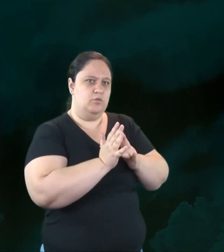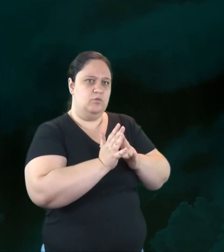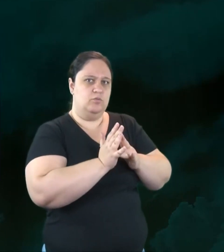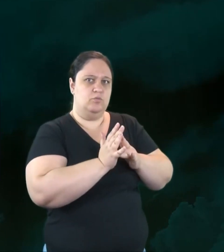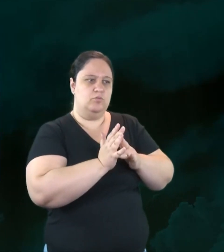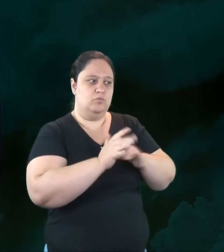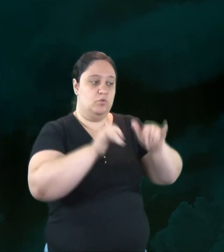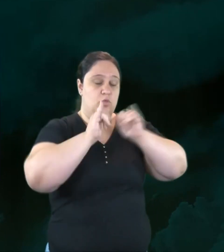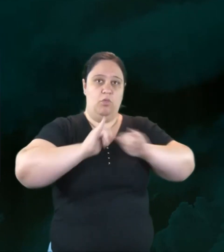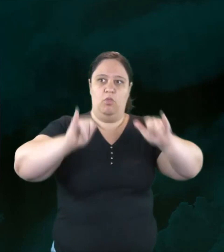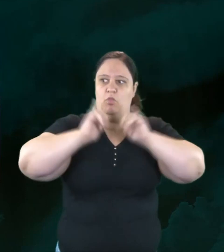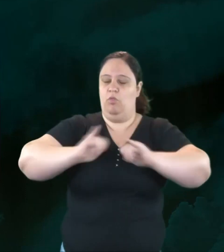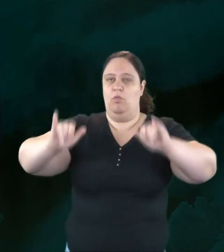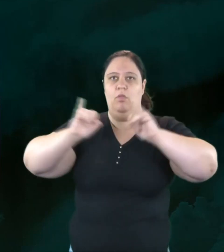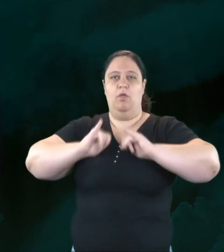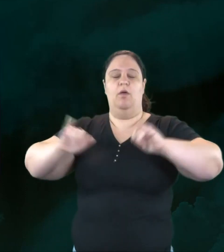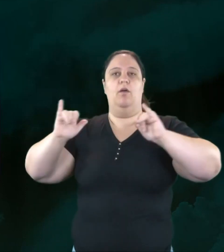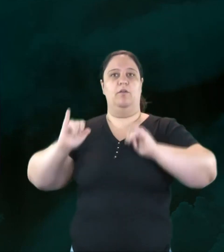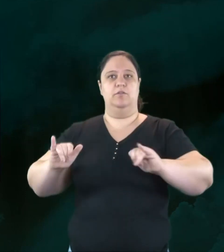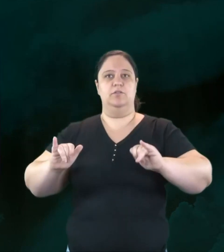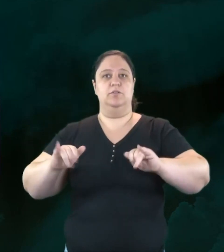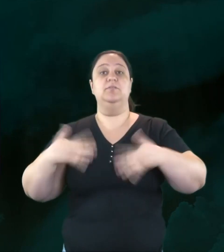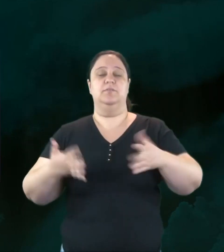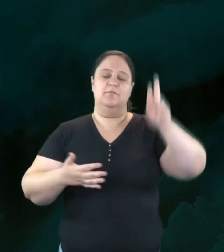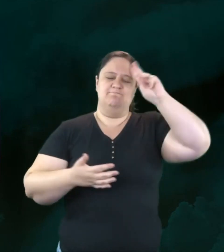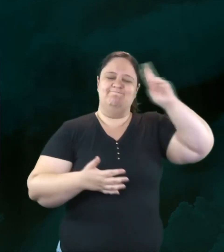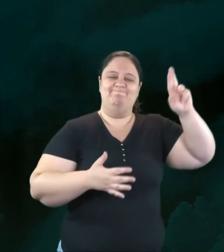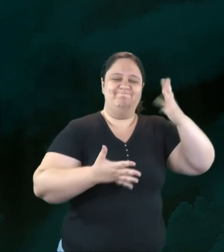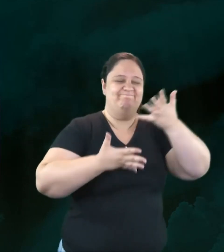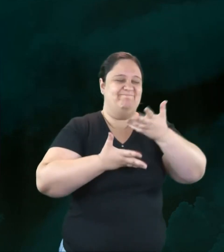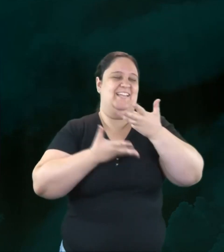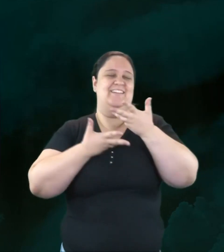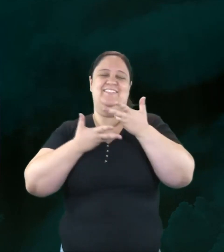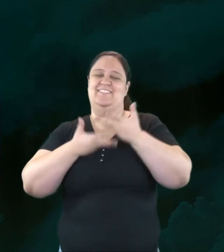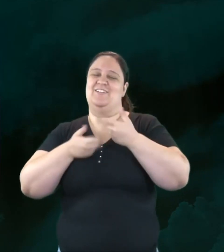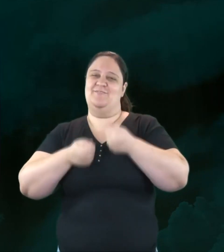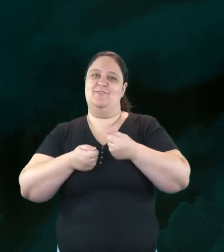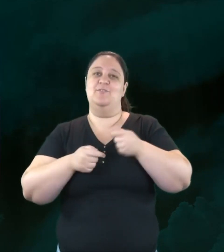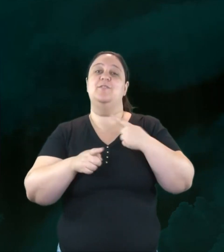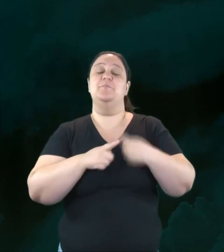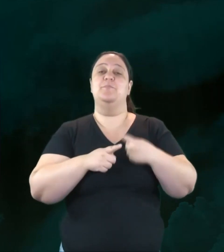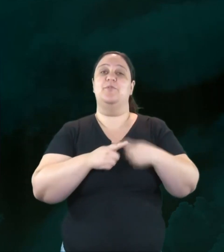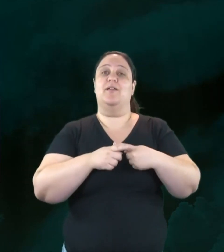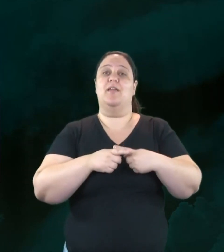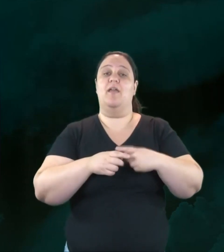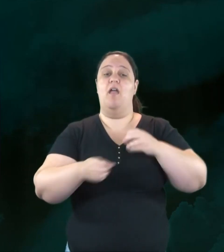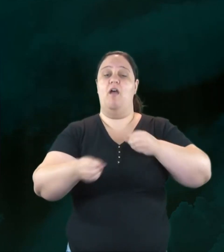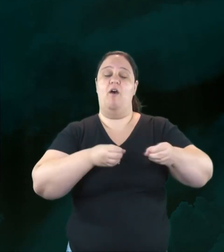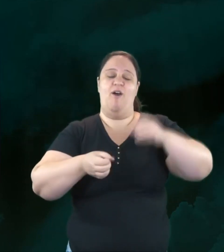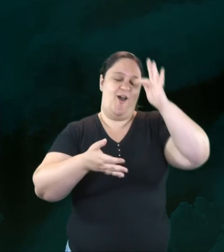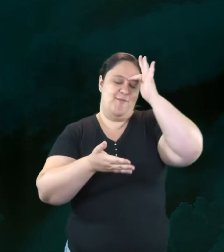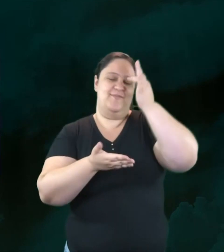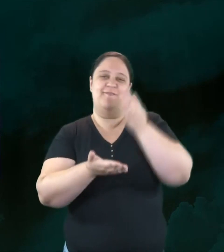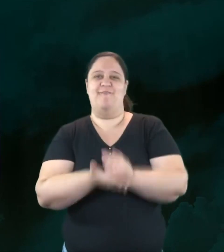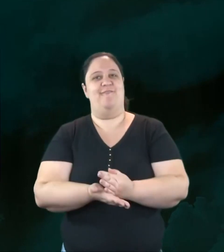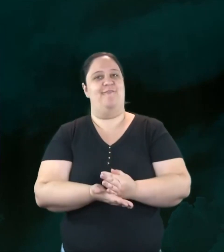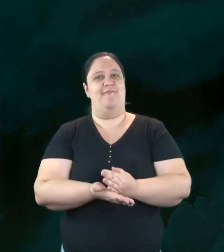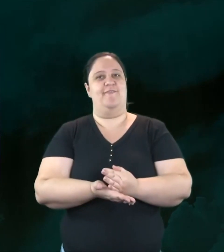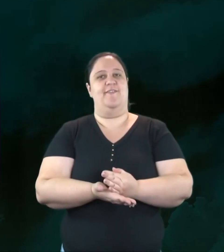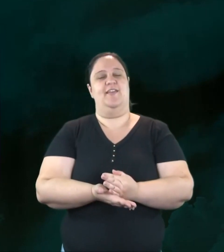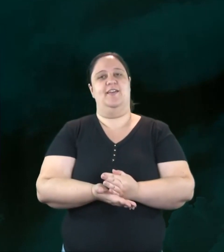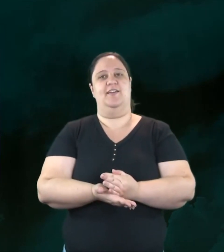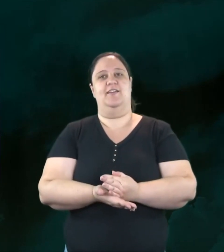mundo. Portanto, o Senhor é maravilhoso. A obra de fé, de fato, não